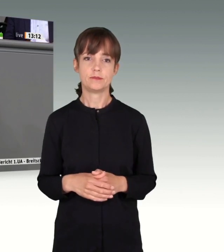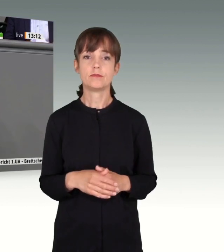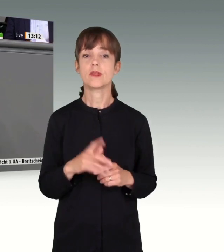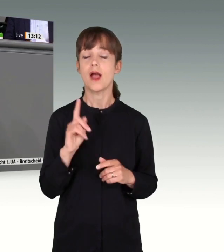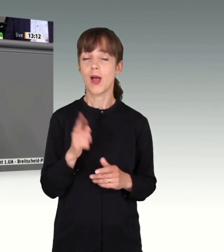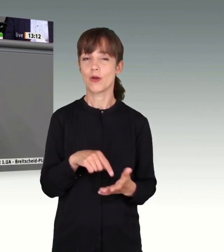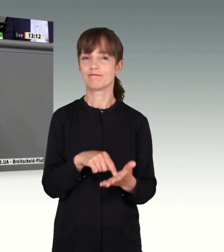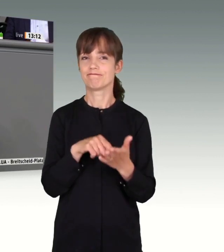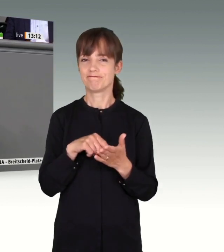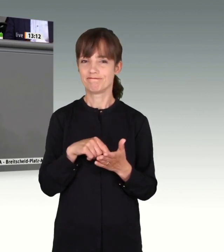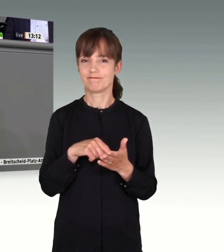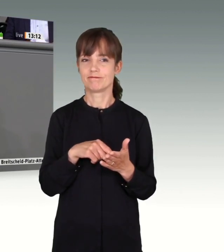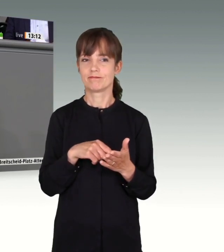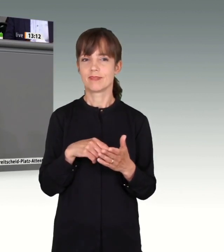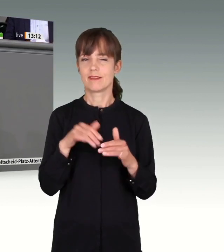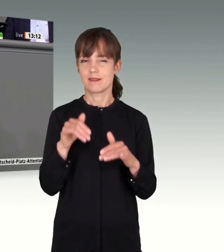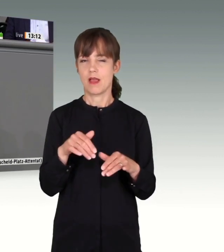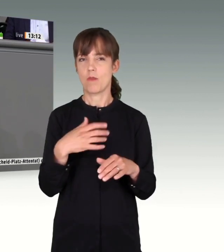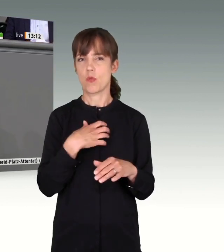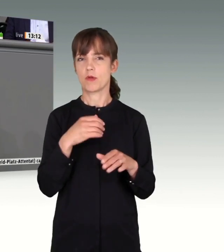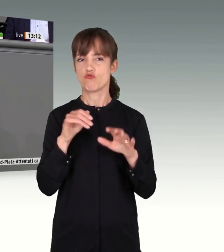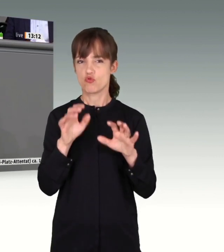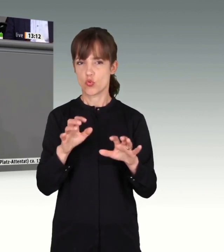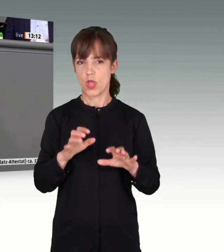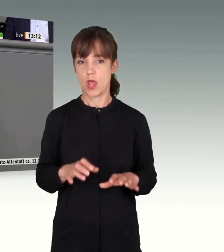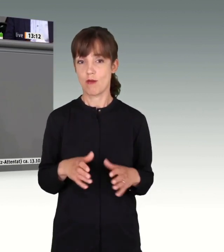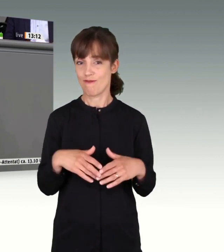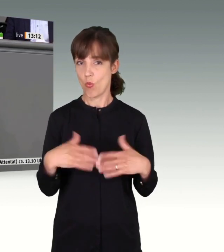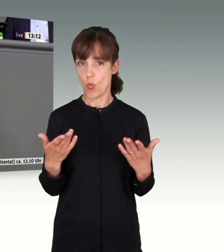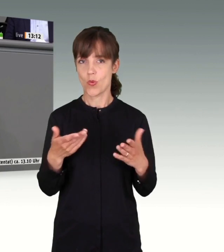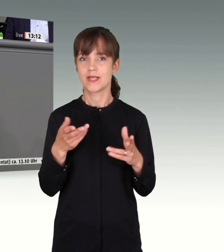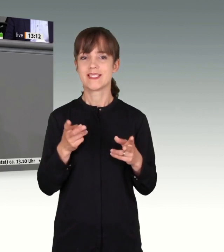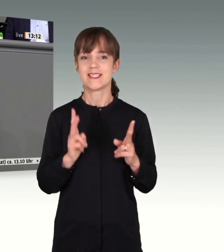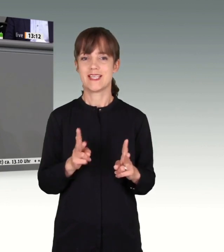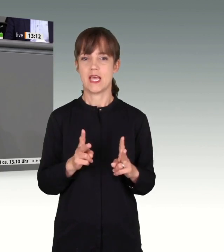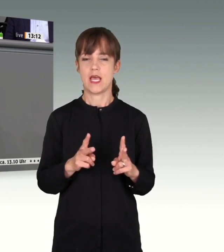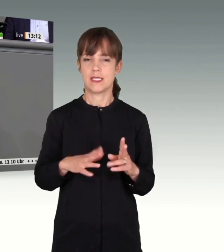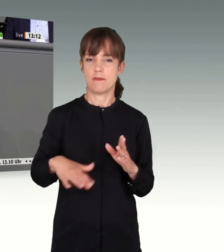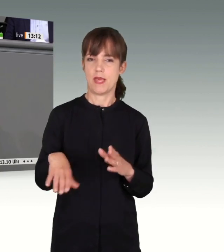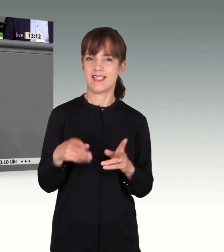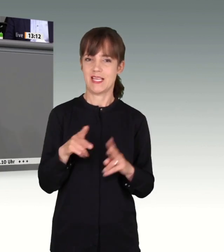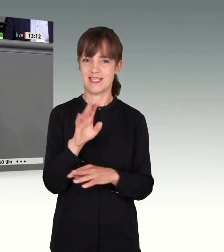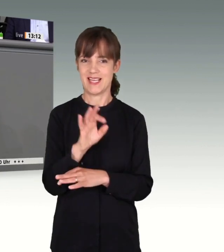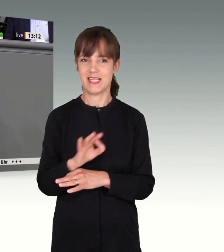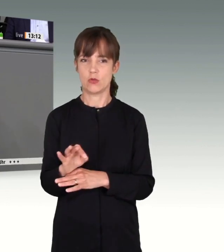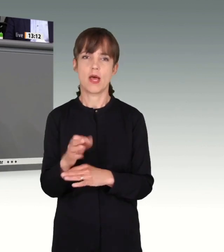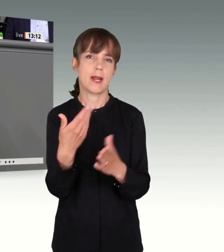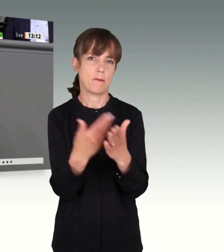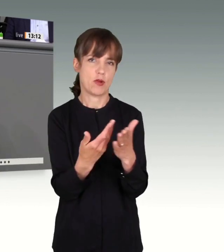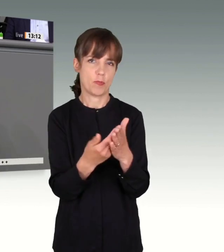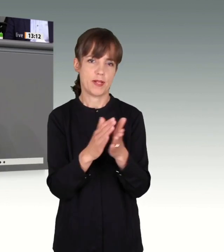auch gezeigt, dass wir durchaus strukturelle Probleme in unserer Sicherheitsarchitektur haben. Ich möchte ein Beispiel